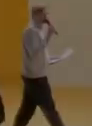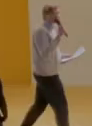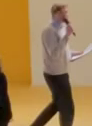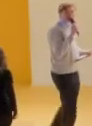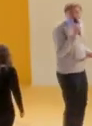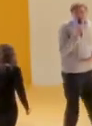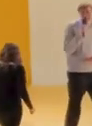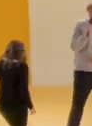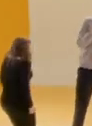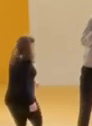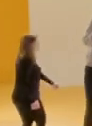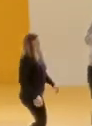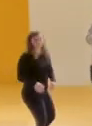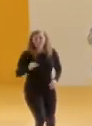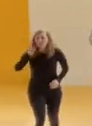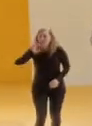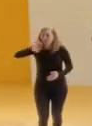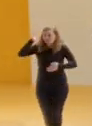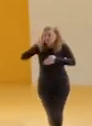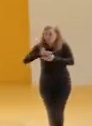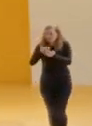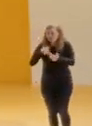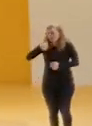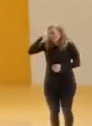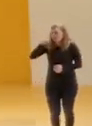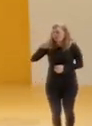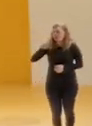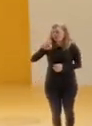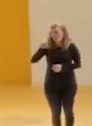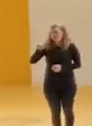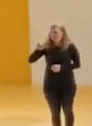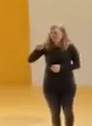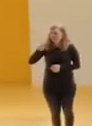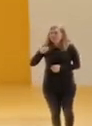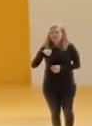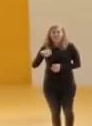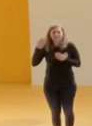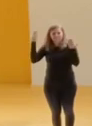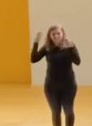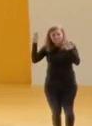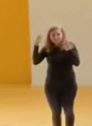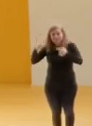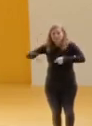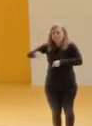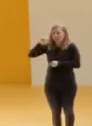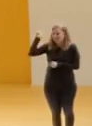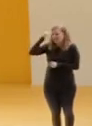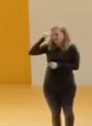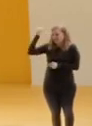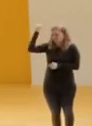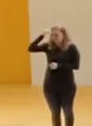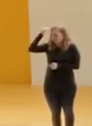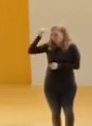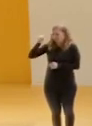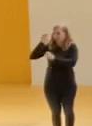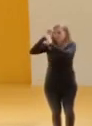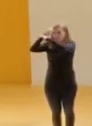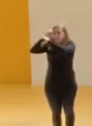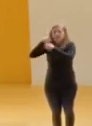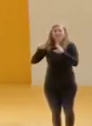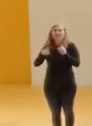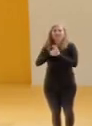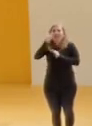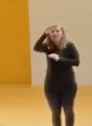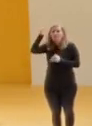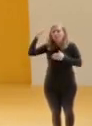nazywam się Rafał kosewski Witam państwa w Centrum Nauki Kopernik na kolejnym wieczorze dla dorosłych pod tytułem żądze